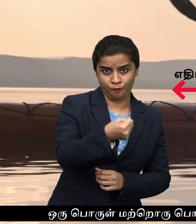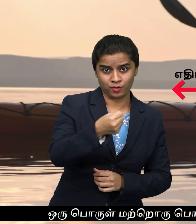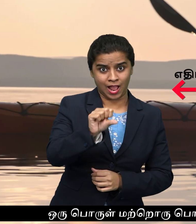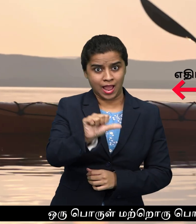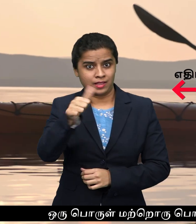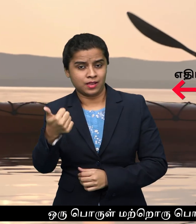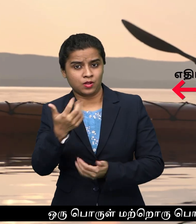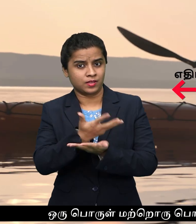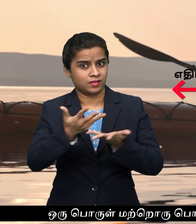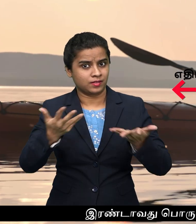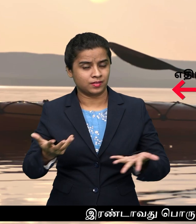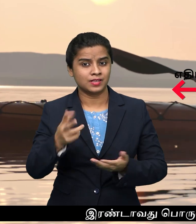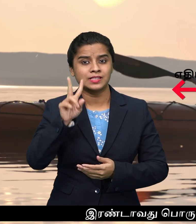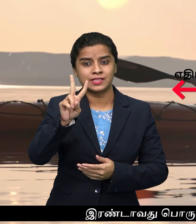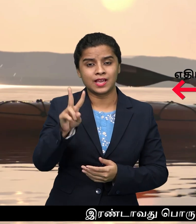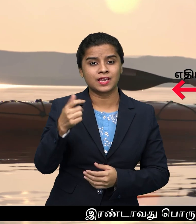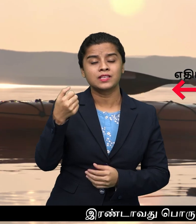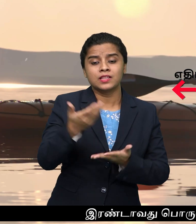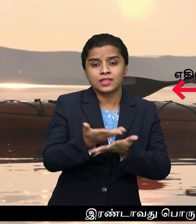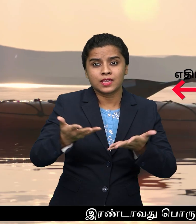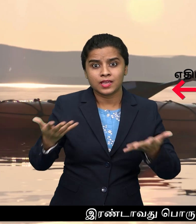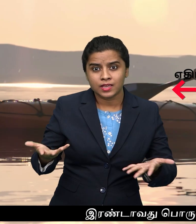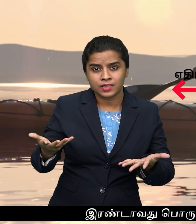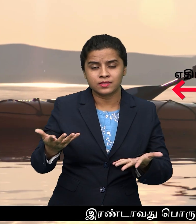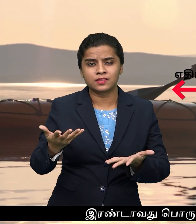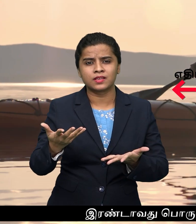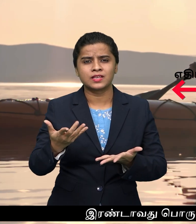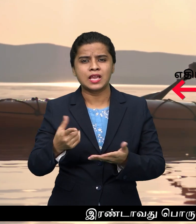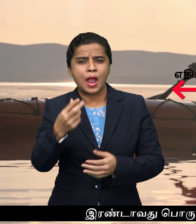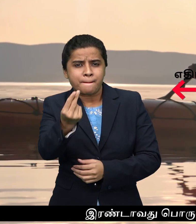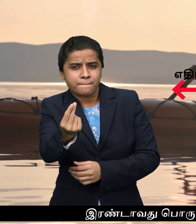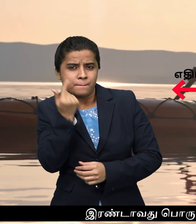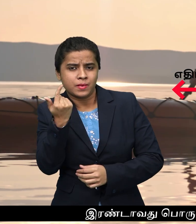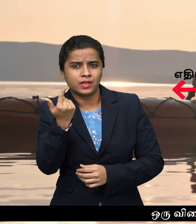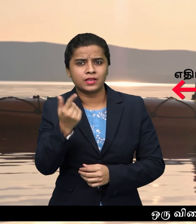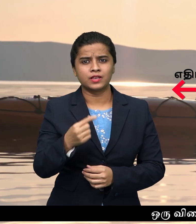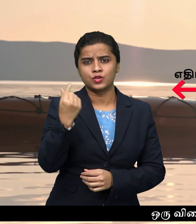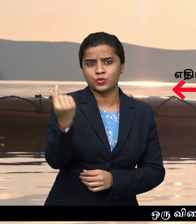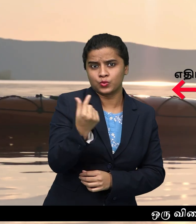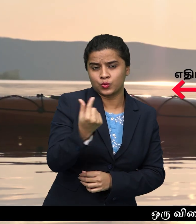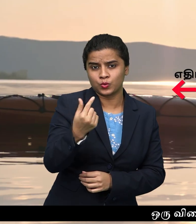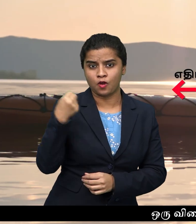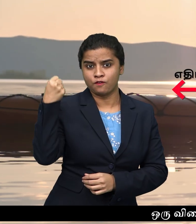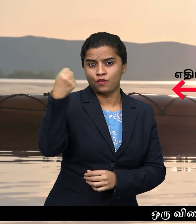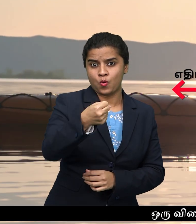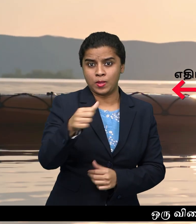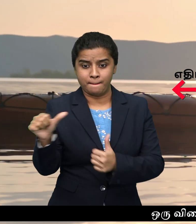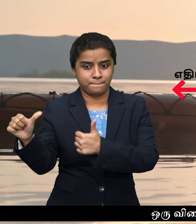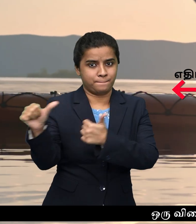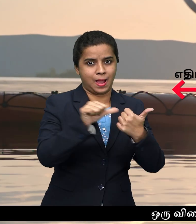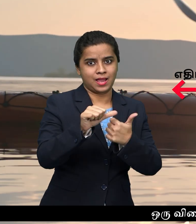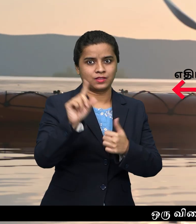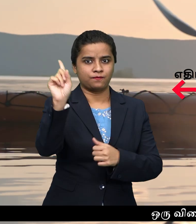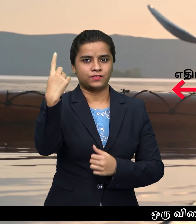விசையை செலுத்தும் போது இரண்டாவது பொருள் உடனடியாக முதல் மீது மீண்டும் ஒரு விசையை செலுத்துகிறது.